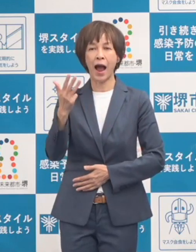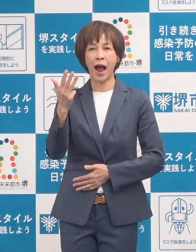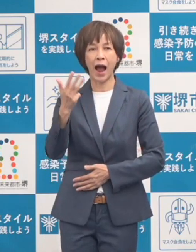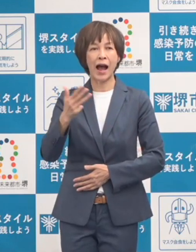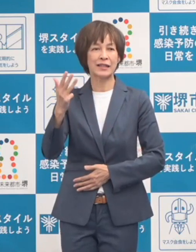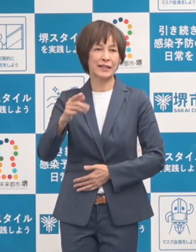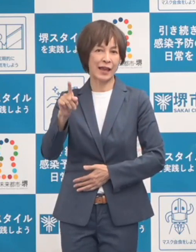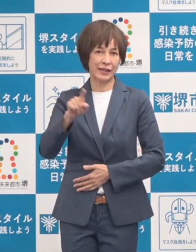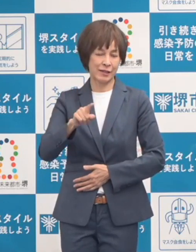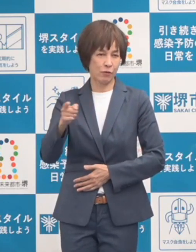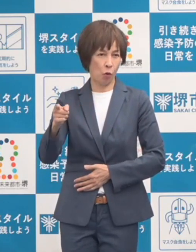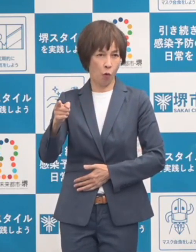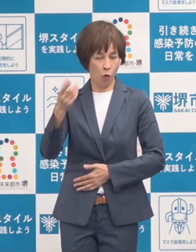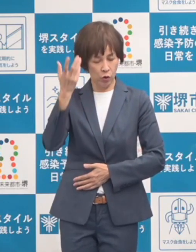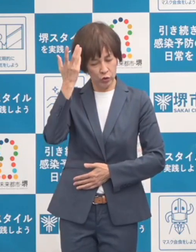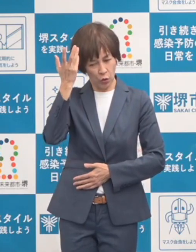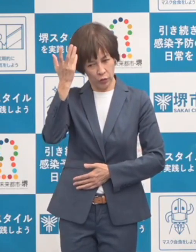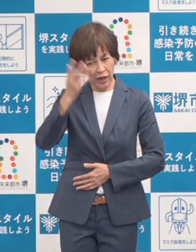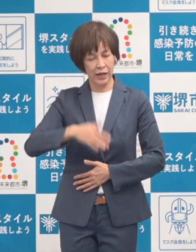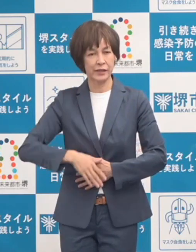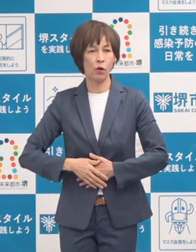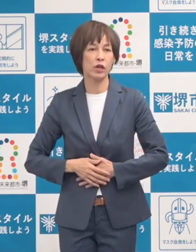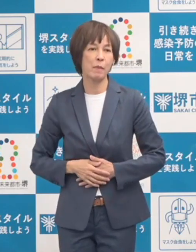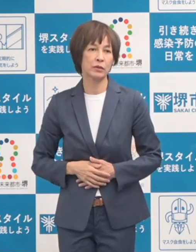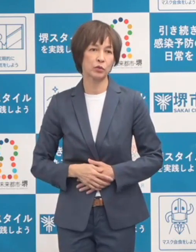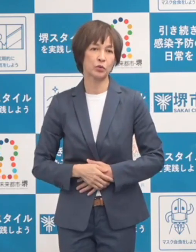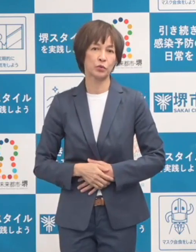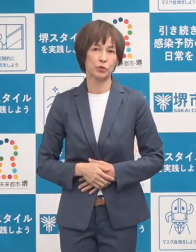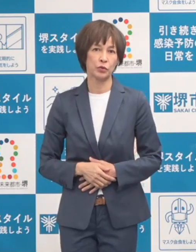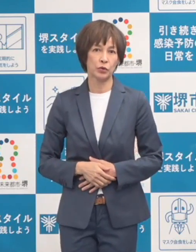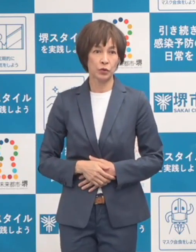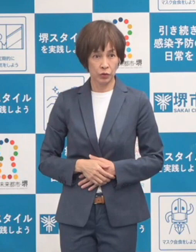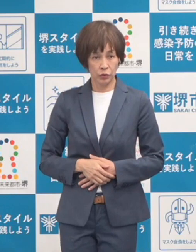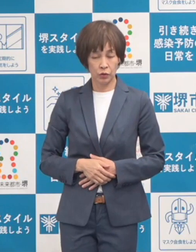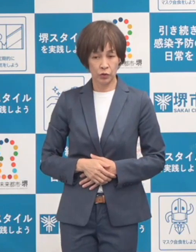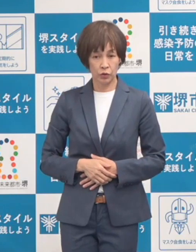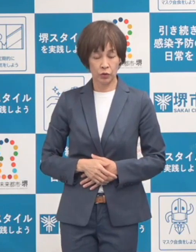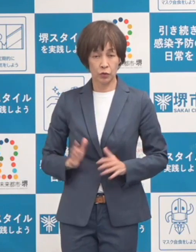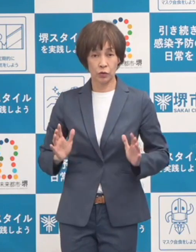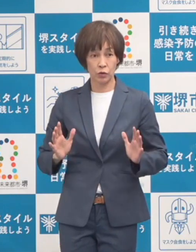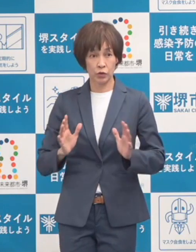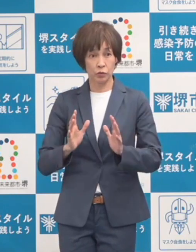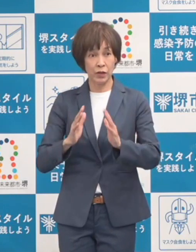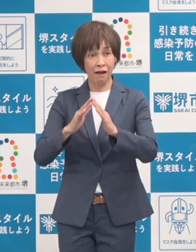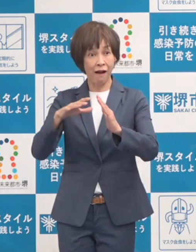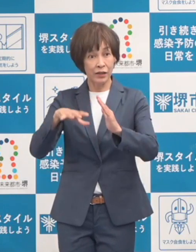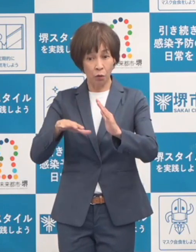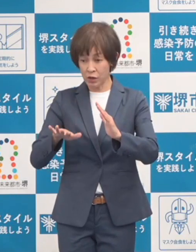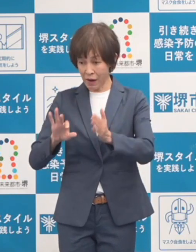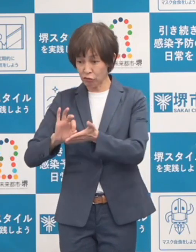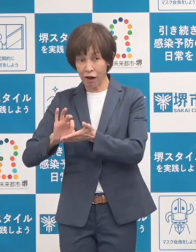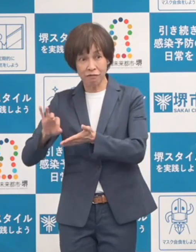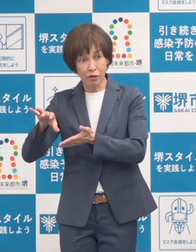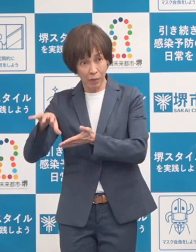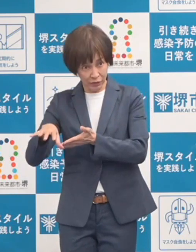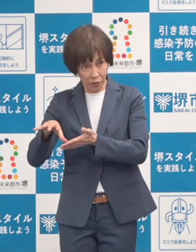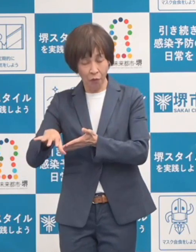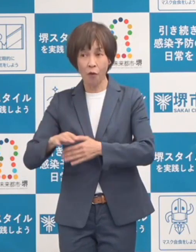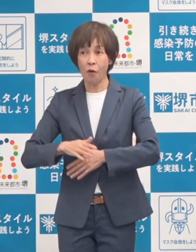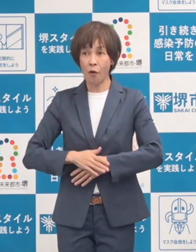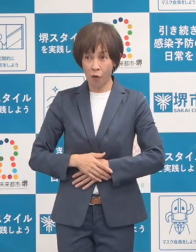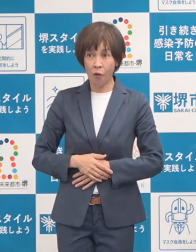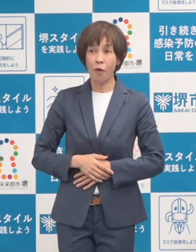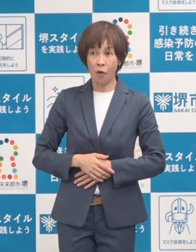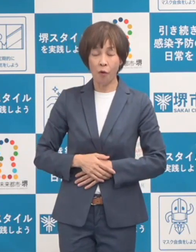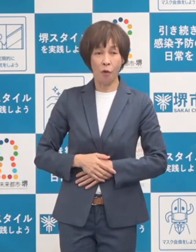と予定をしています。そして集団接種会場の医療機関は今使っていただいていると、実際というところ